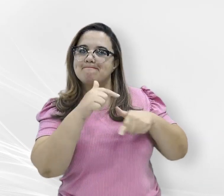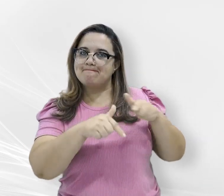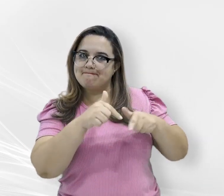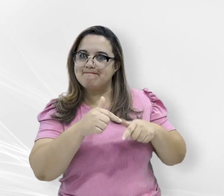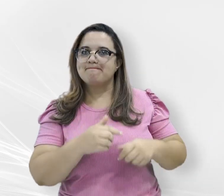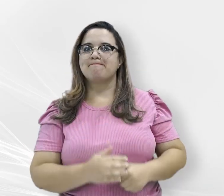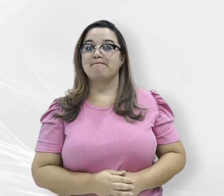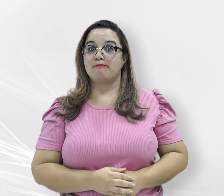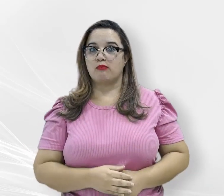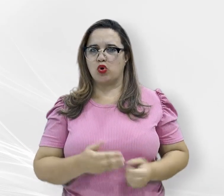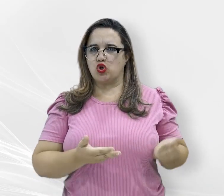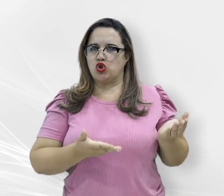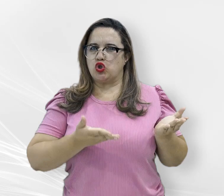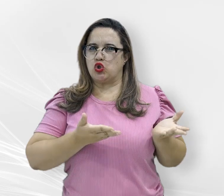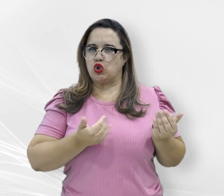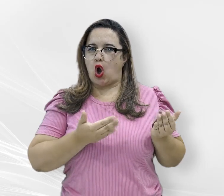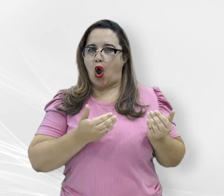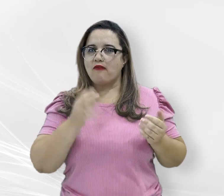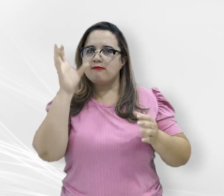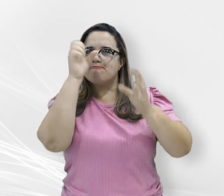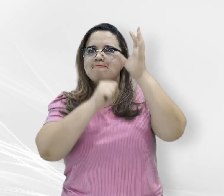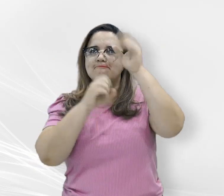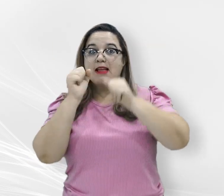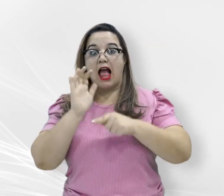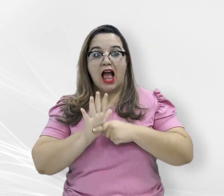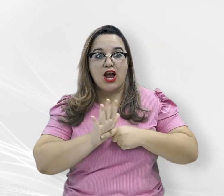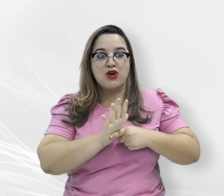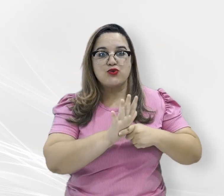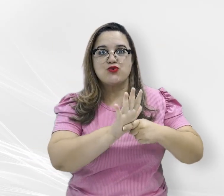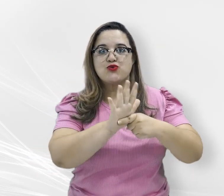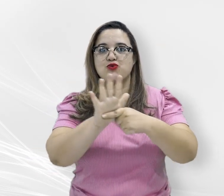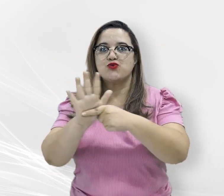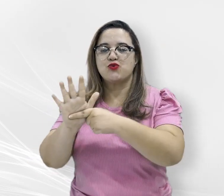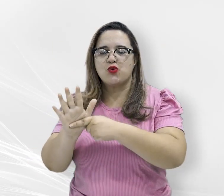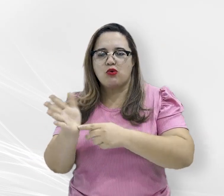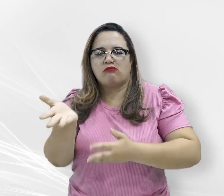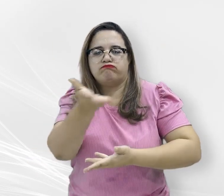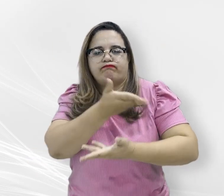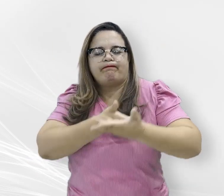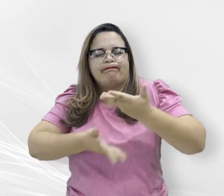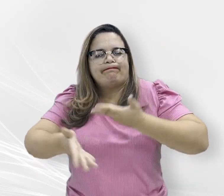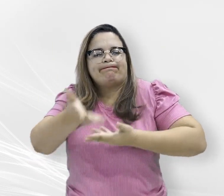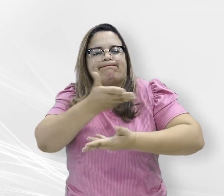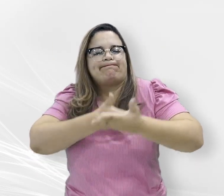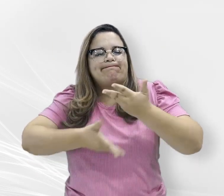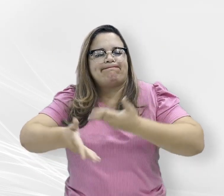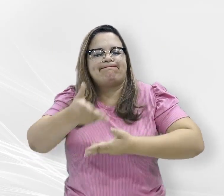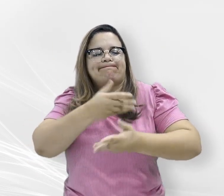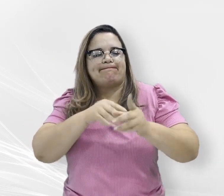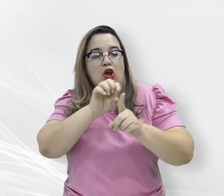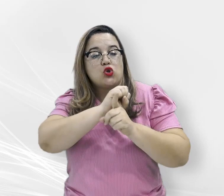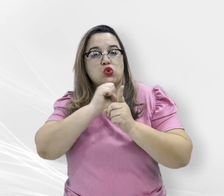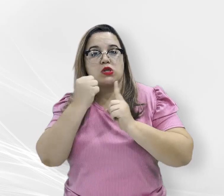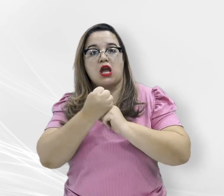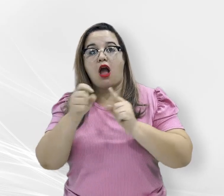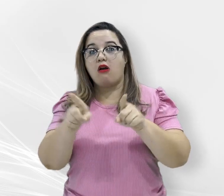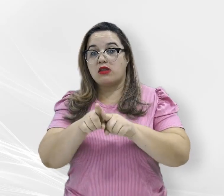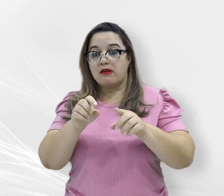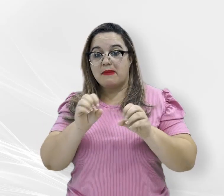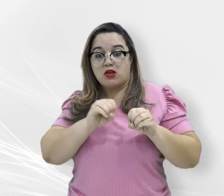e jovens, a aprendizagem promove e cria espaços efetivos de integração social e educacional com ressignificação de valores e